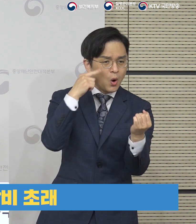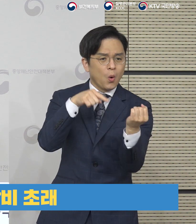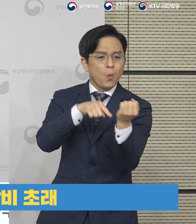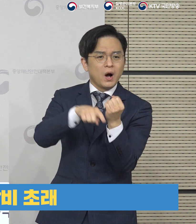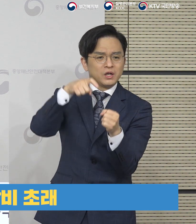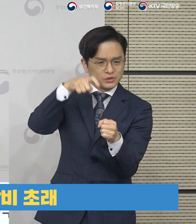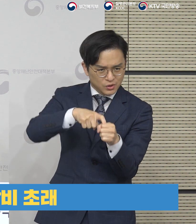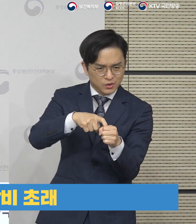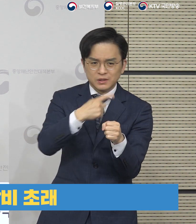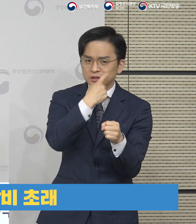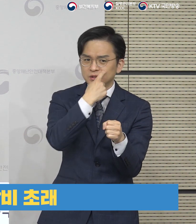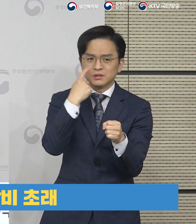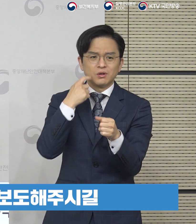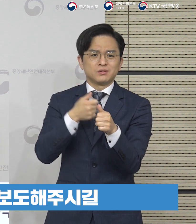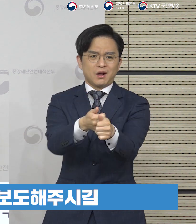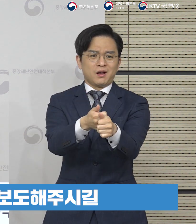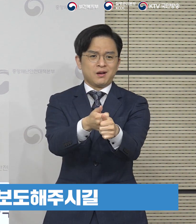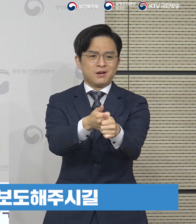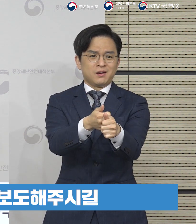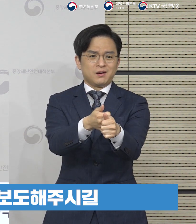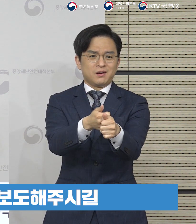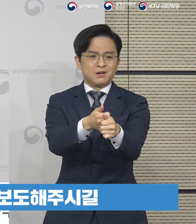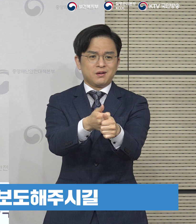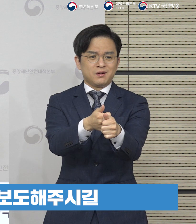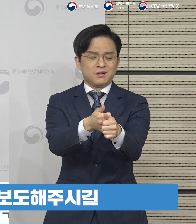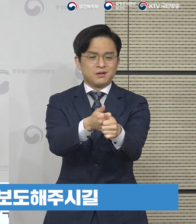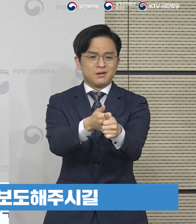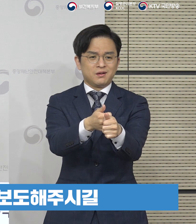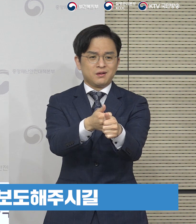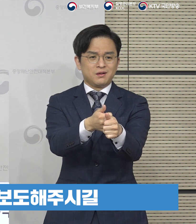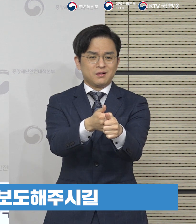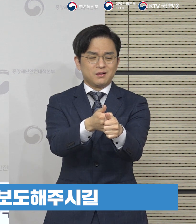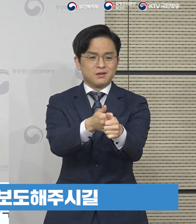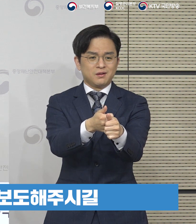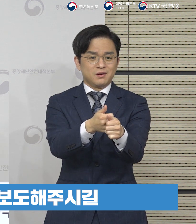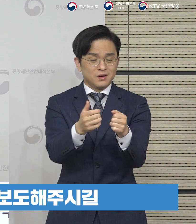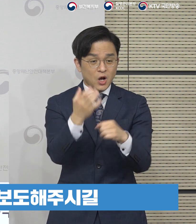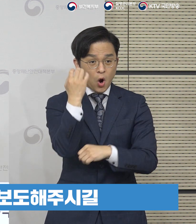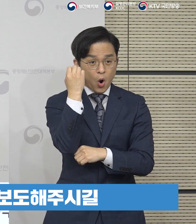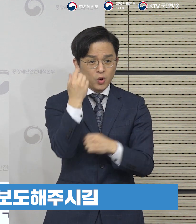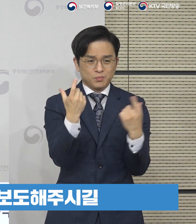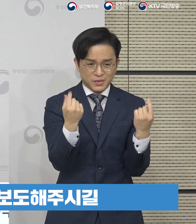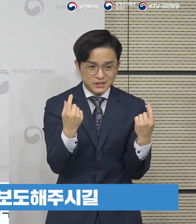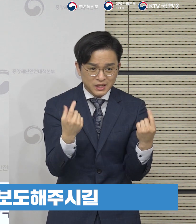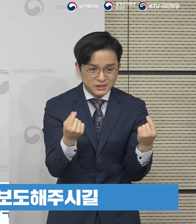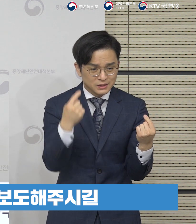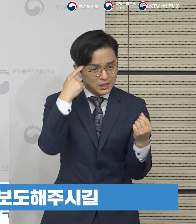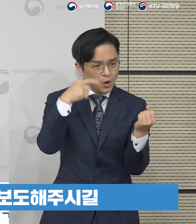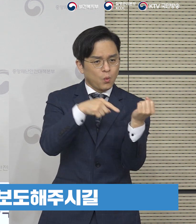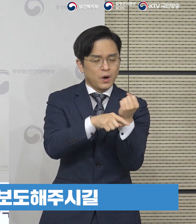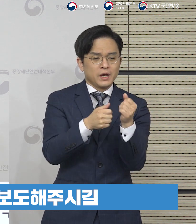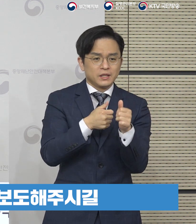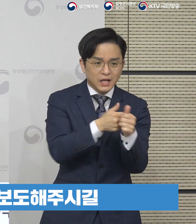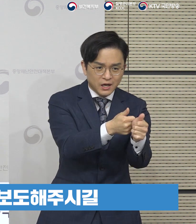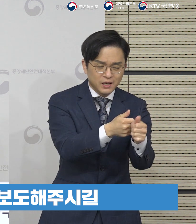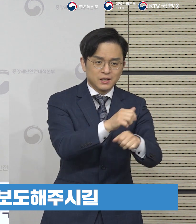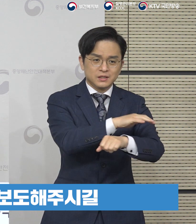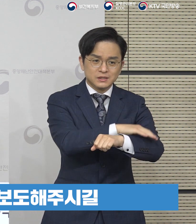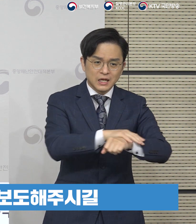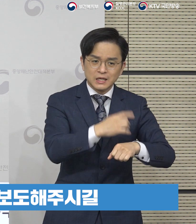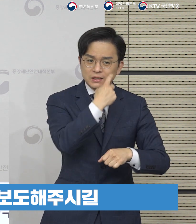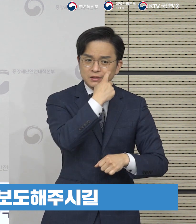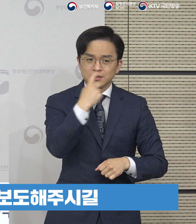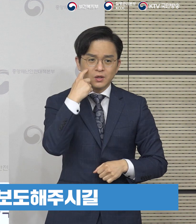방역은 객관적 근거에 입각한 과학행정의 영역입니다. 객관적이고 과학적인 태도를